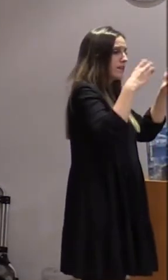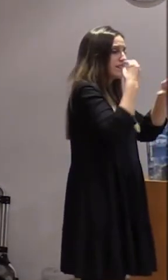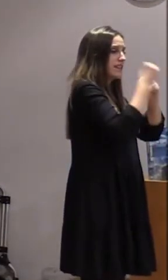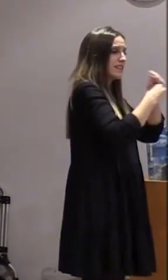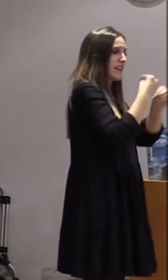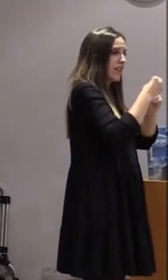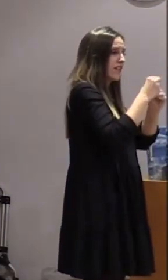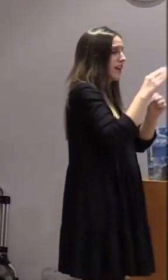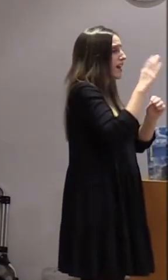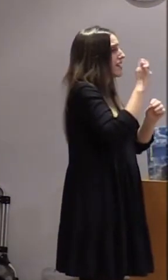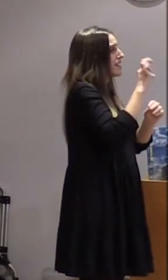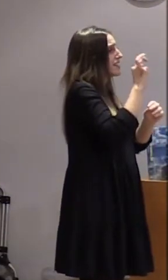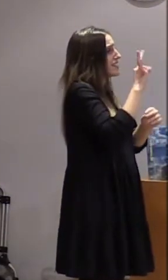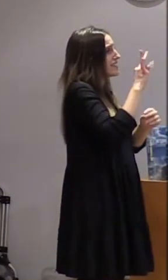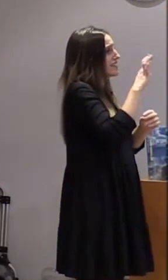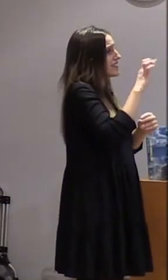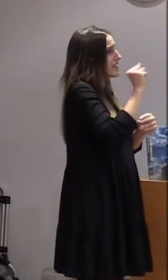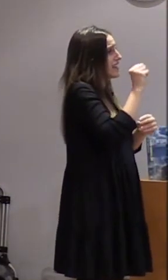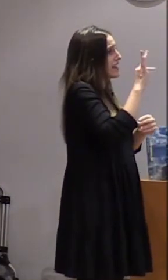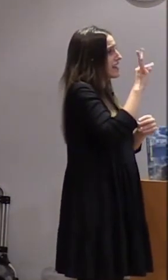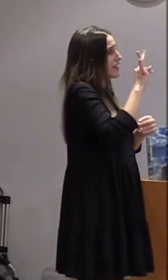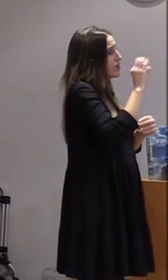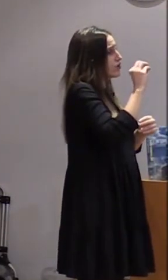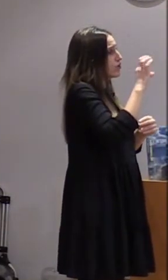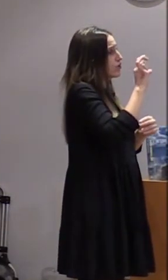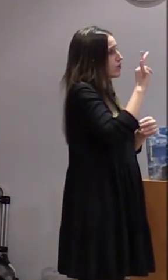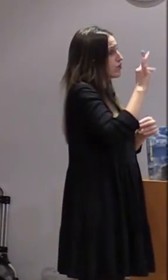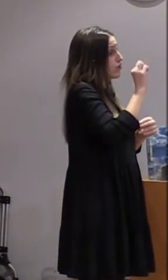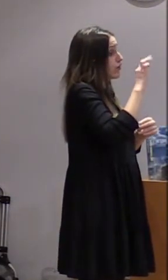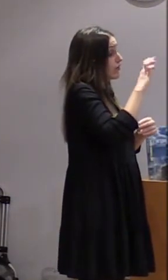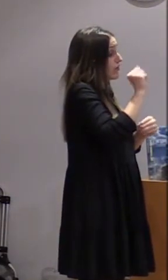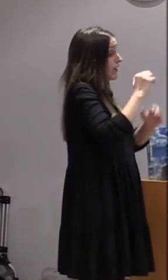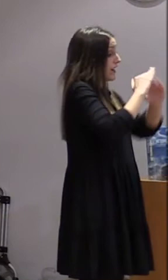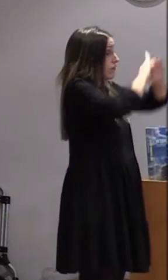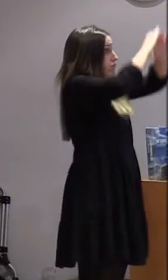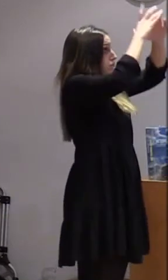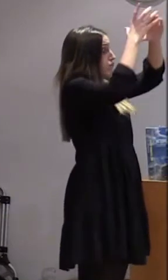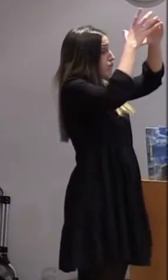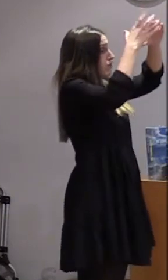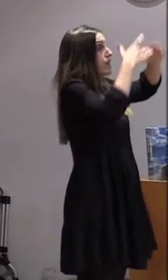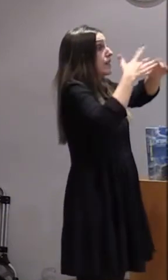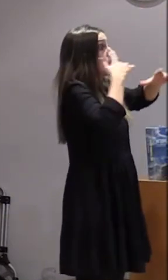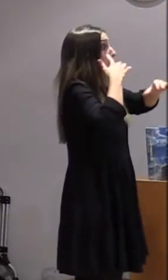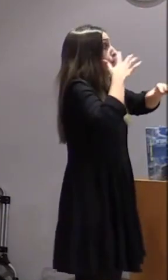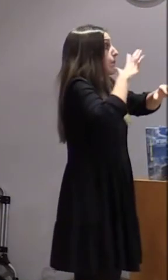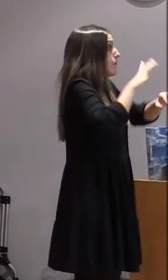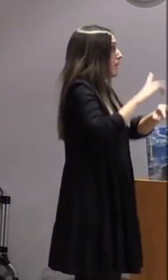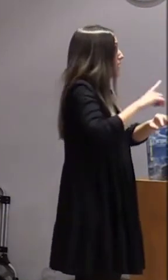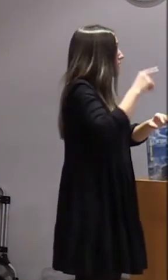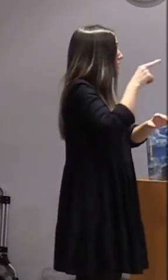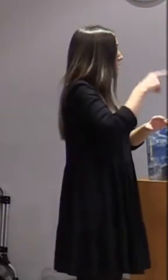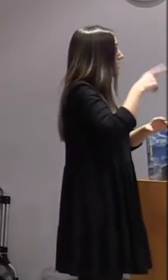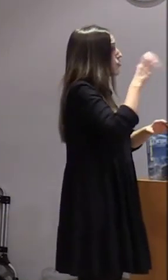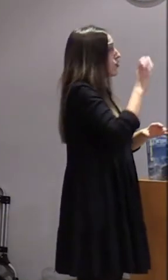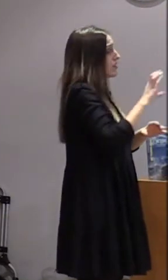la estratosfera, en las zonas polares o subpolares. Y al parecer estos científicos documentaron que en la época de Moon sí que